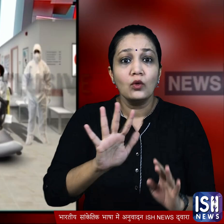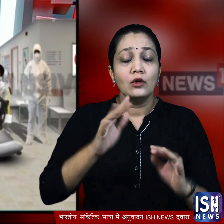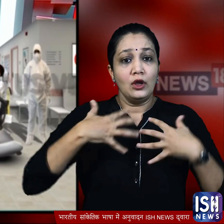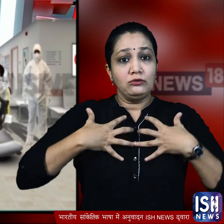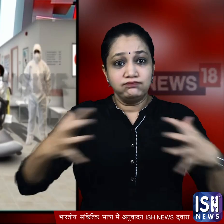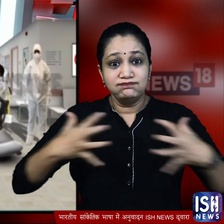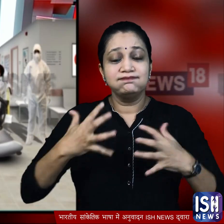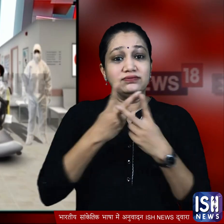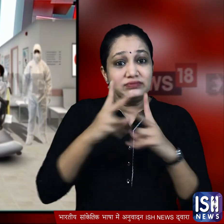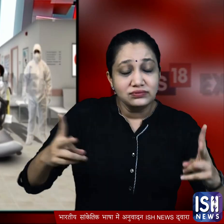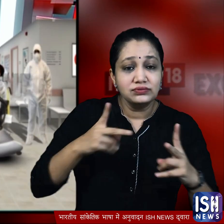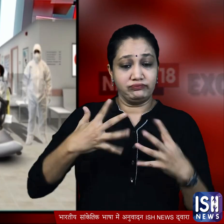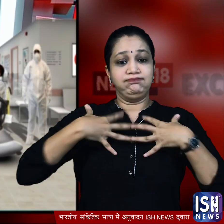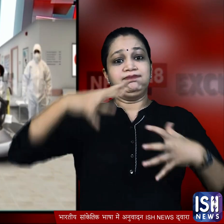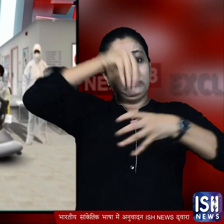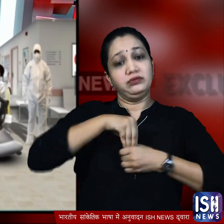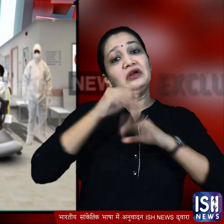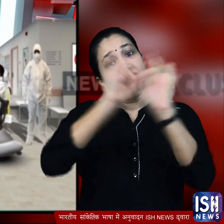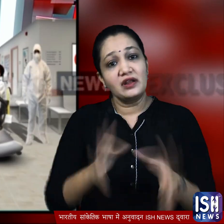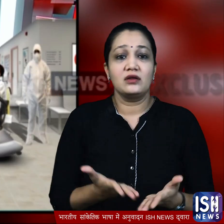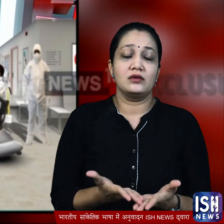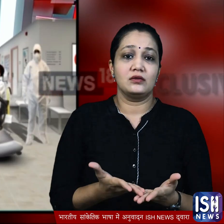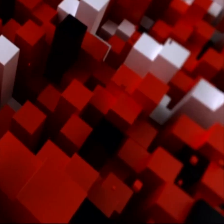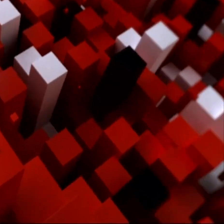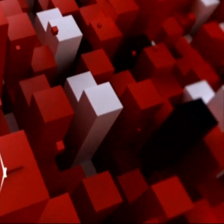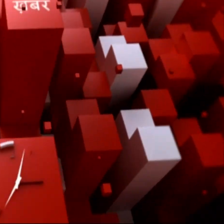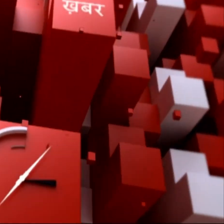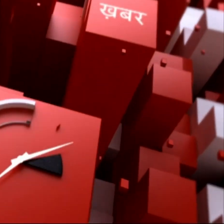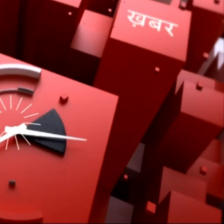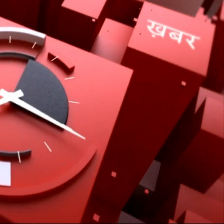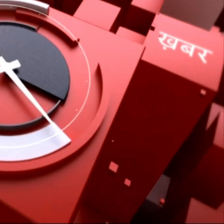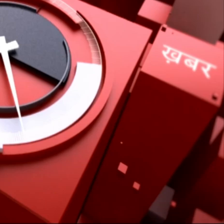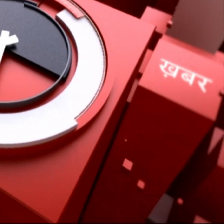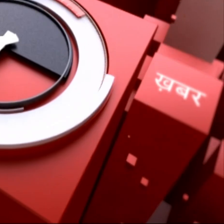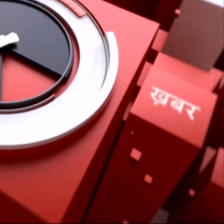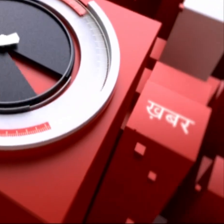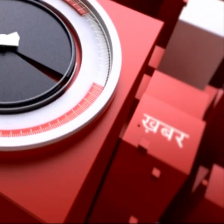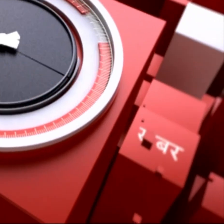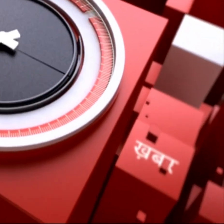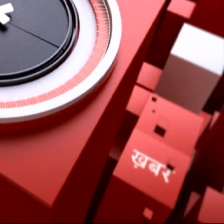बल्कि ये वायरस फेफड़ों के भीतर तक पहुंच जा रहा है।